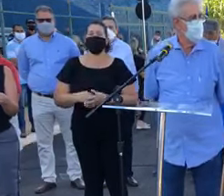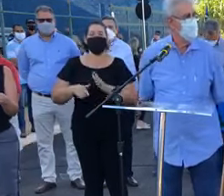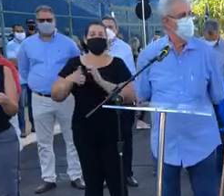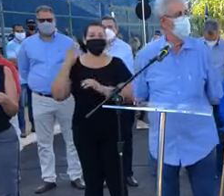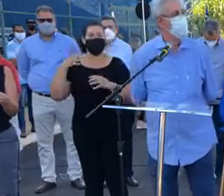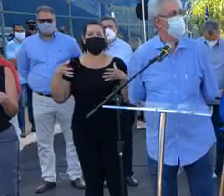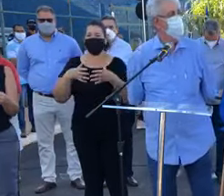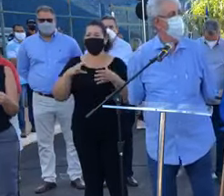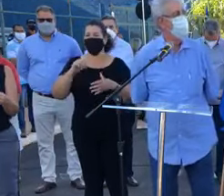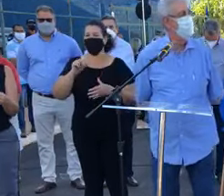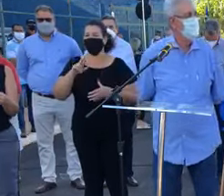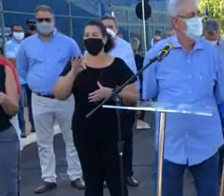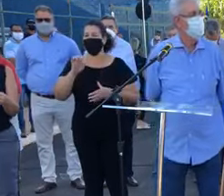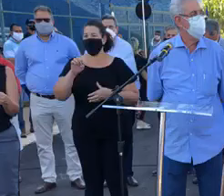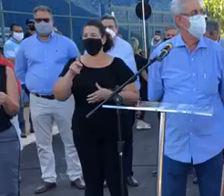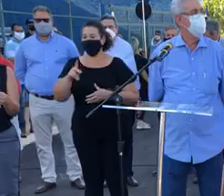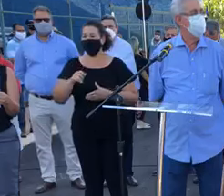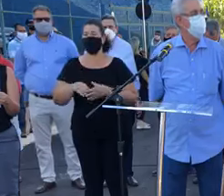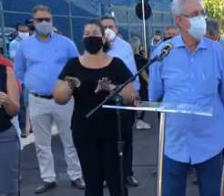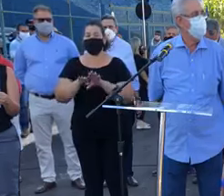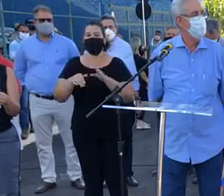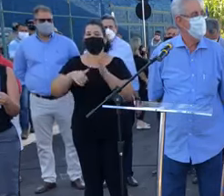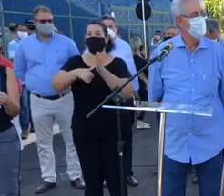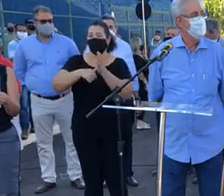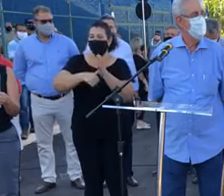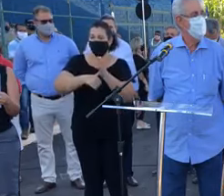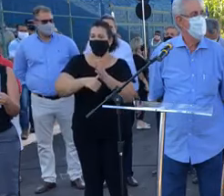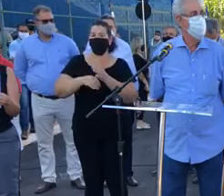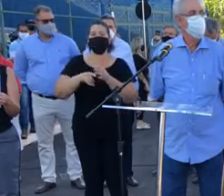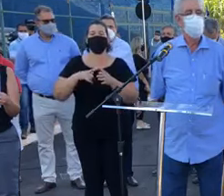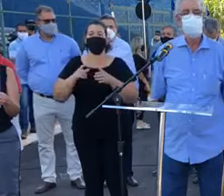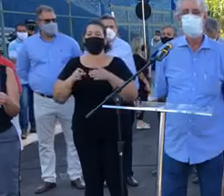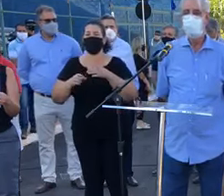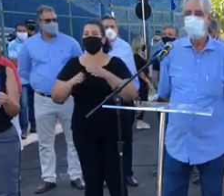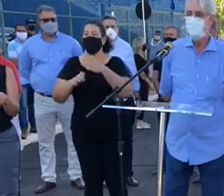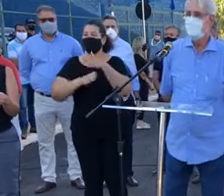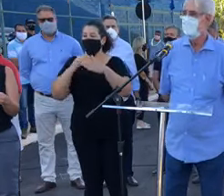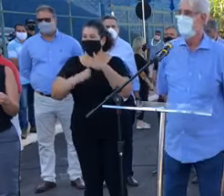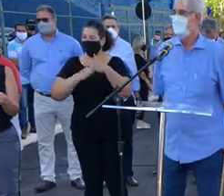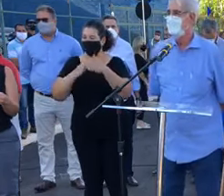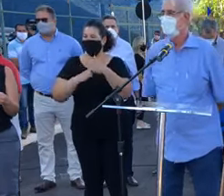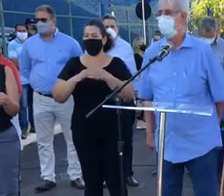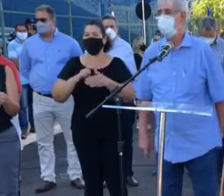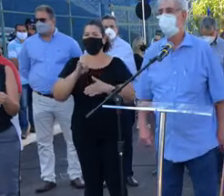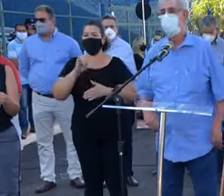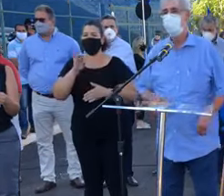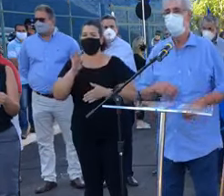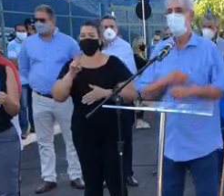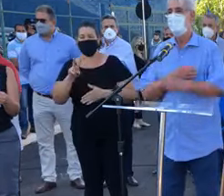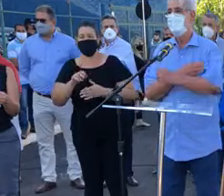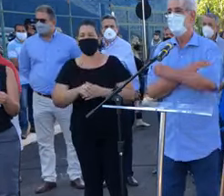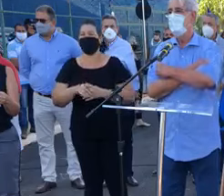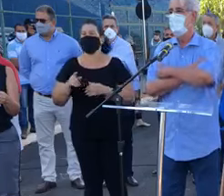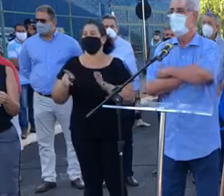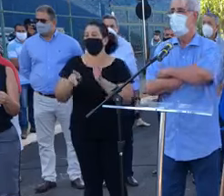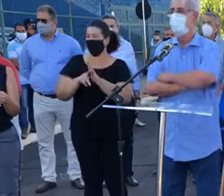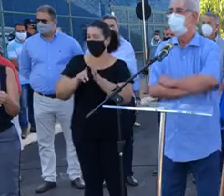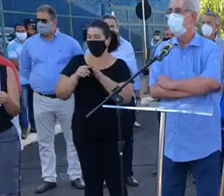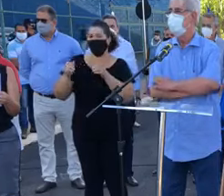antigo grupo Carfep e um dos sócios da loteadora ITV Urbanismo, precursor